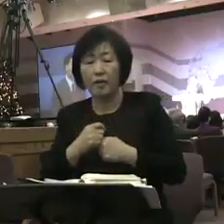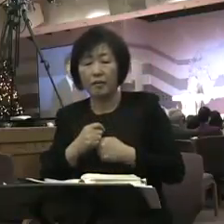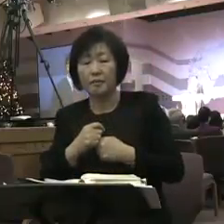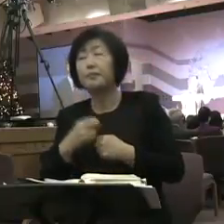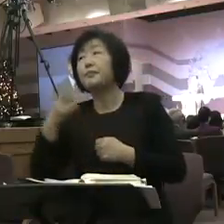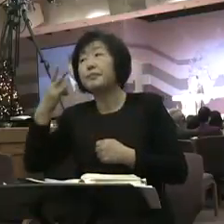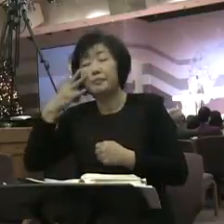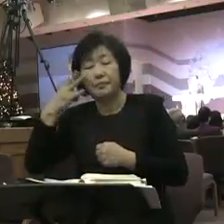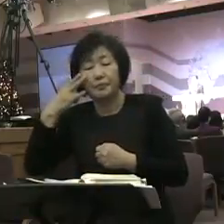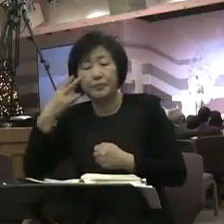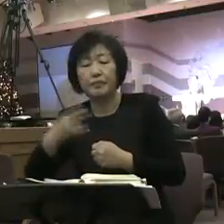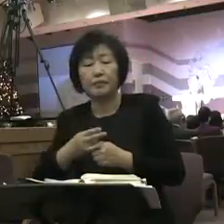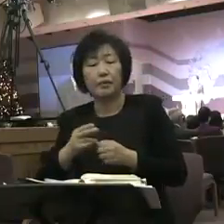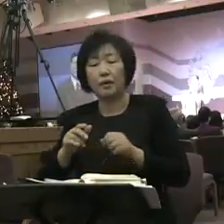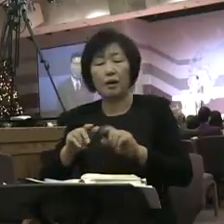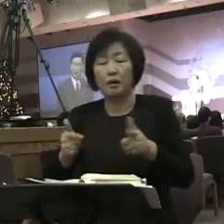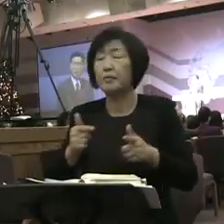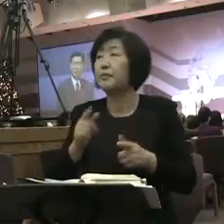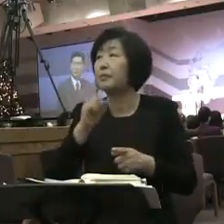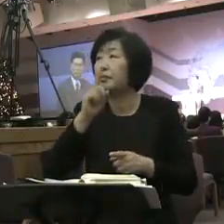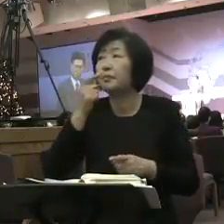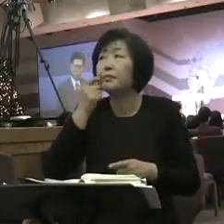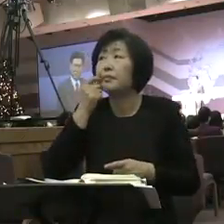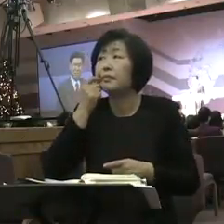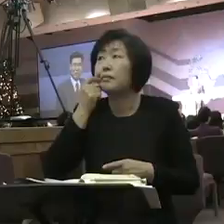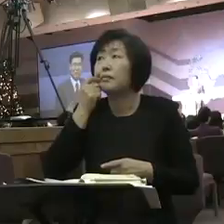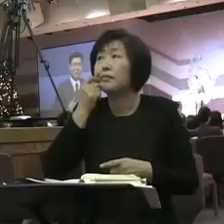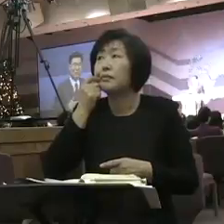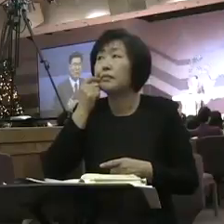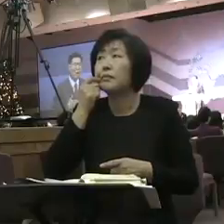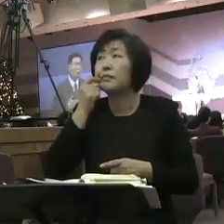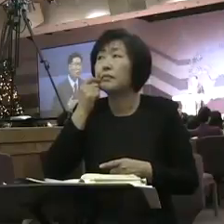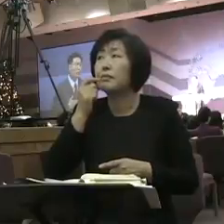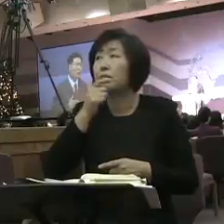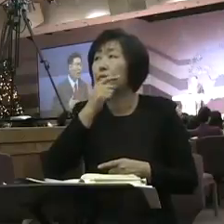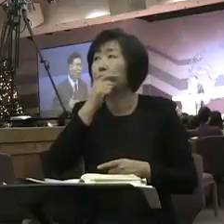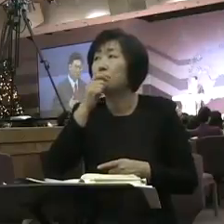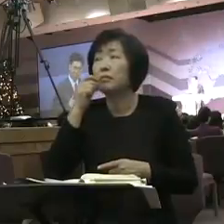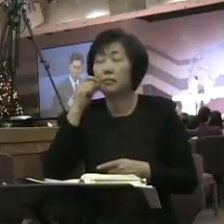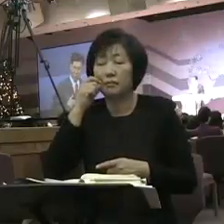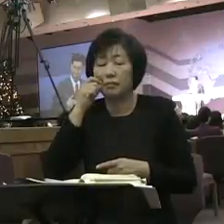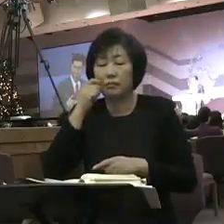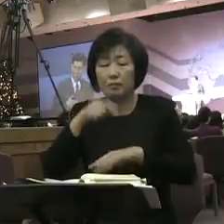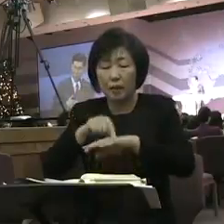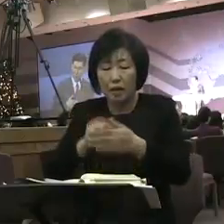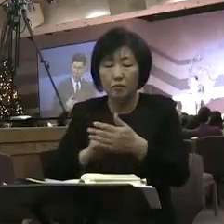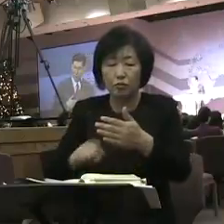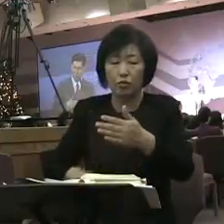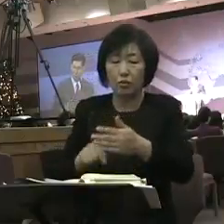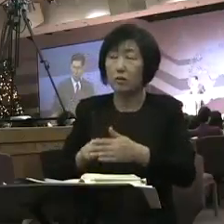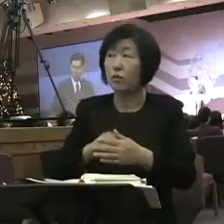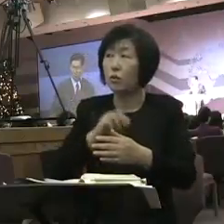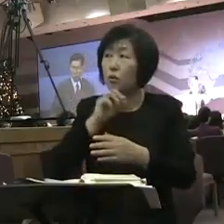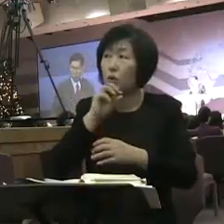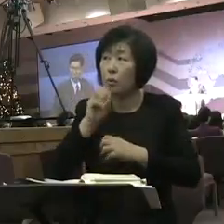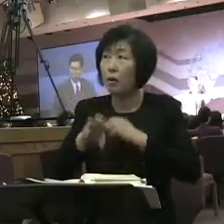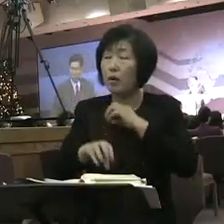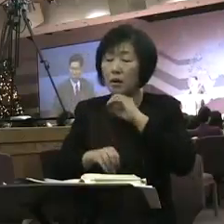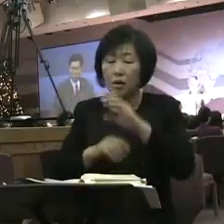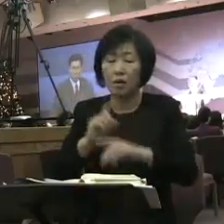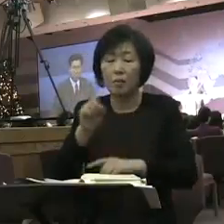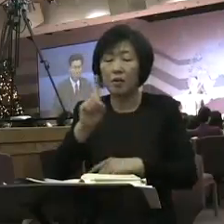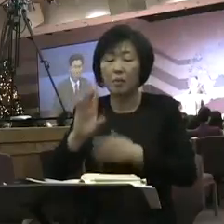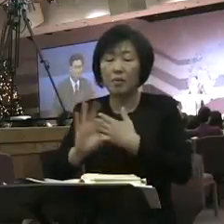어떻게 아닙니다 뭐 이런 얘기를 할 수가 있어요. 그냥 묵묵히 있었습니다. 제 마음속에서 나오는 고백이 뭔지 아세요?